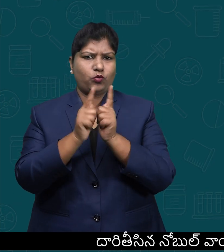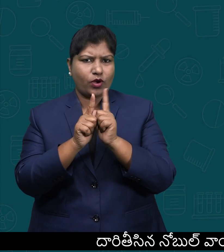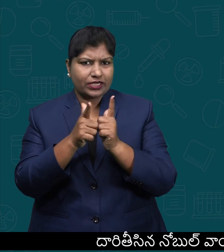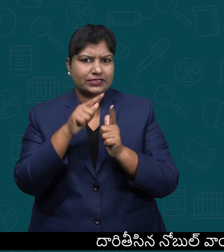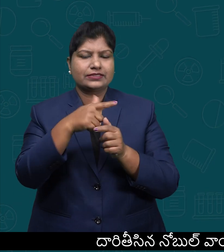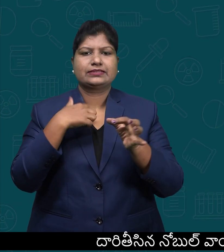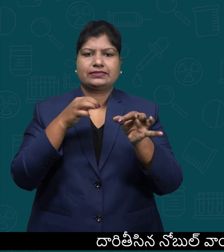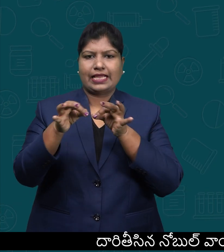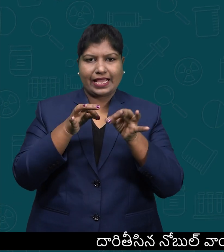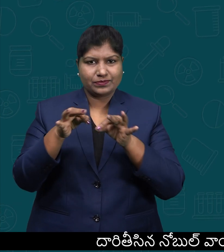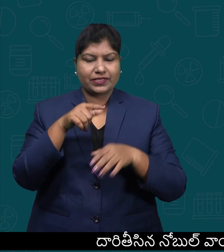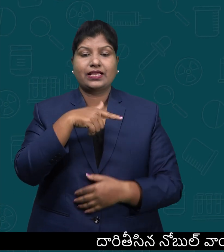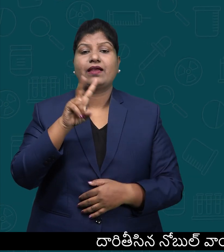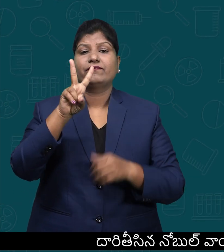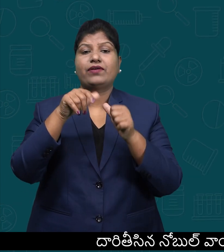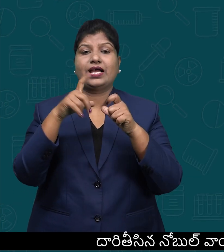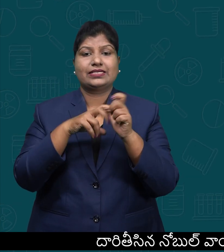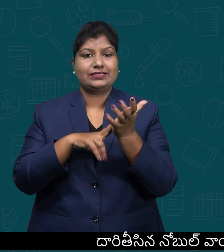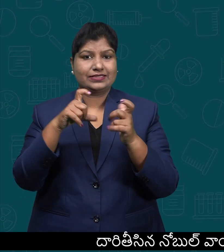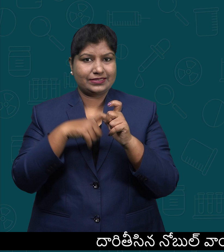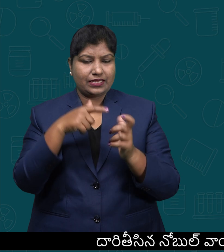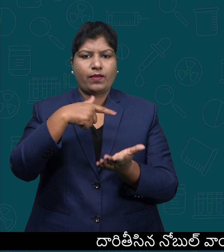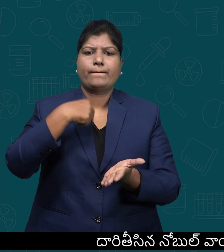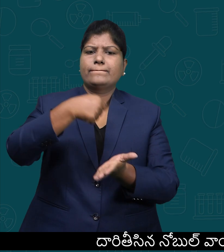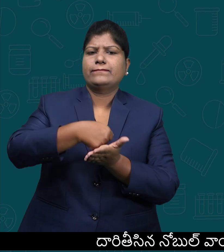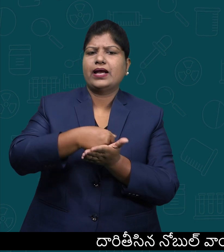దారితీసిన నోబుల్ వాయువుల రసాయన చర్య లేకపోవడం